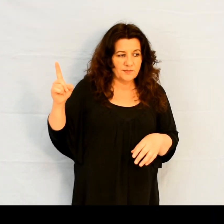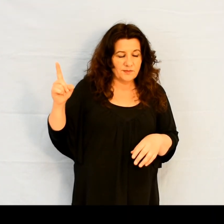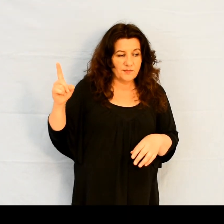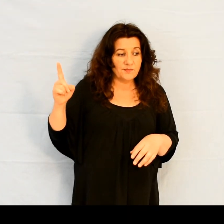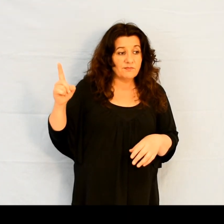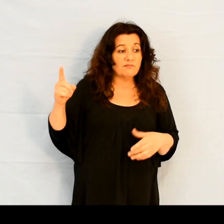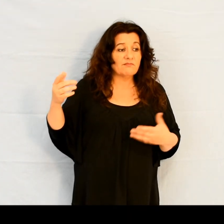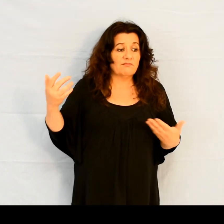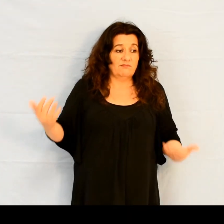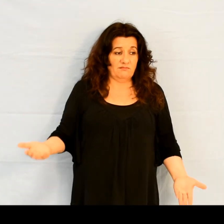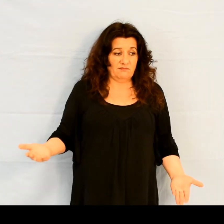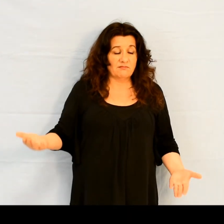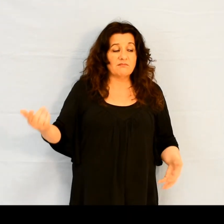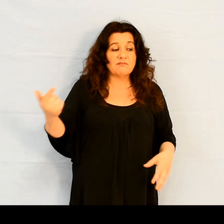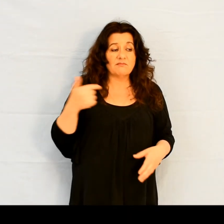Alors j'ai déversé sur eux ma fureur,